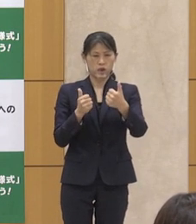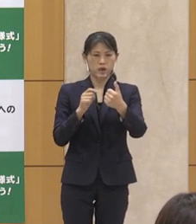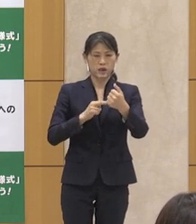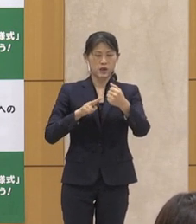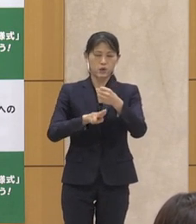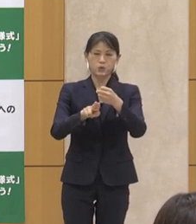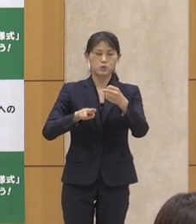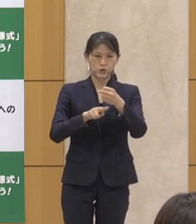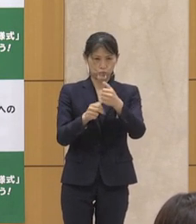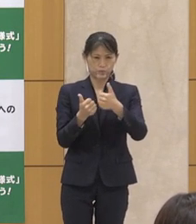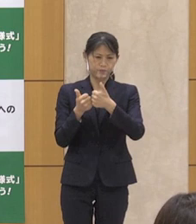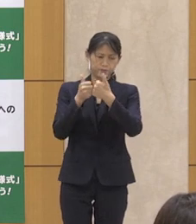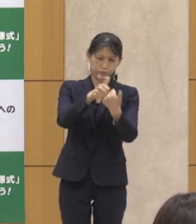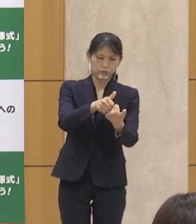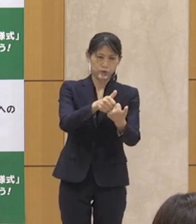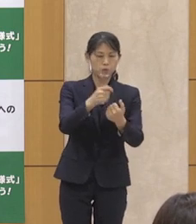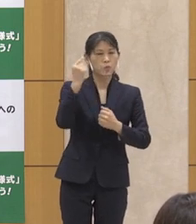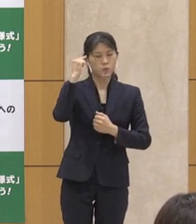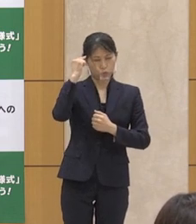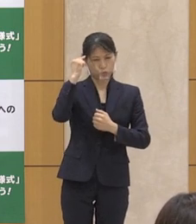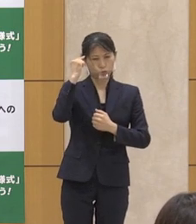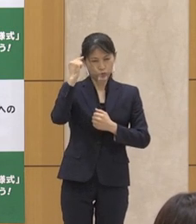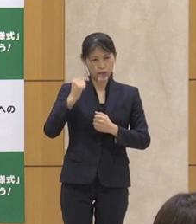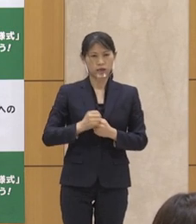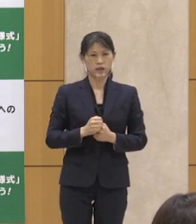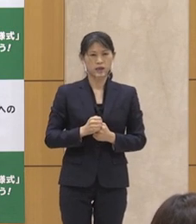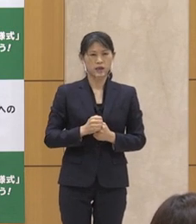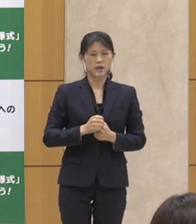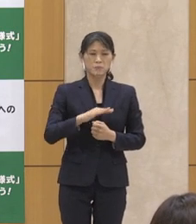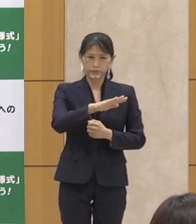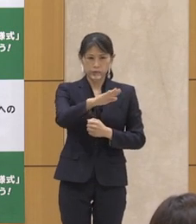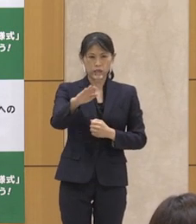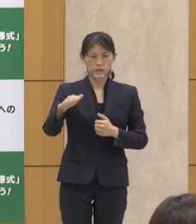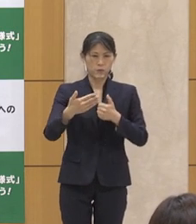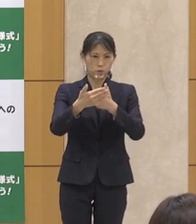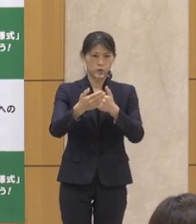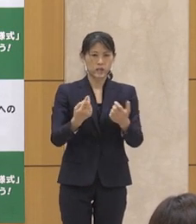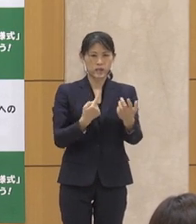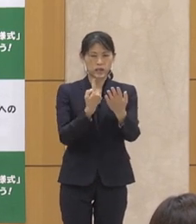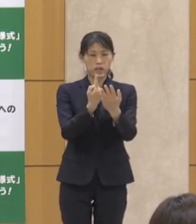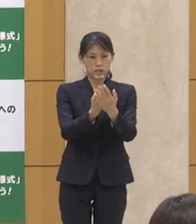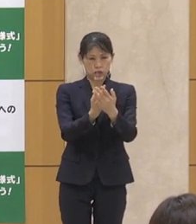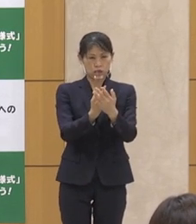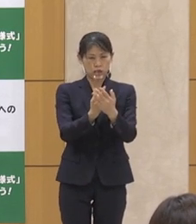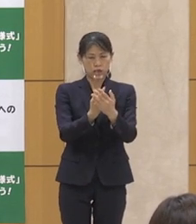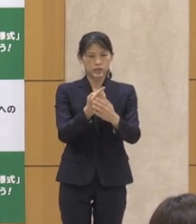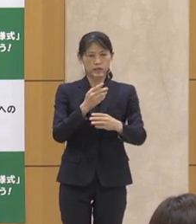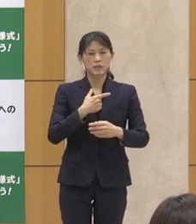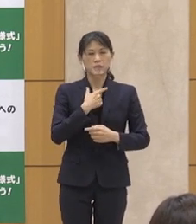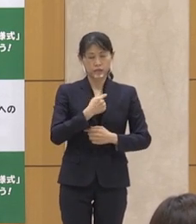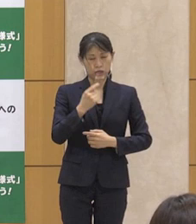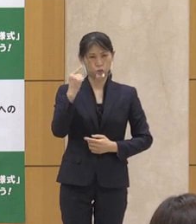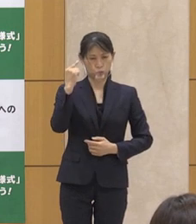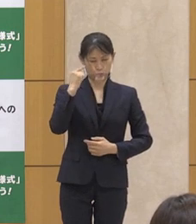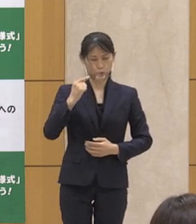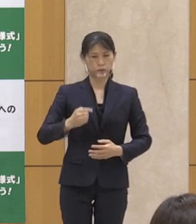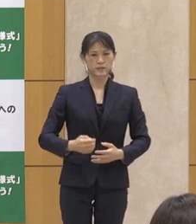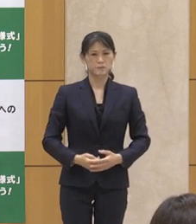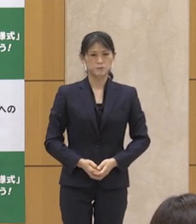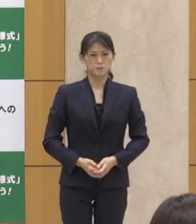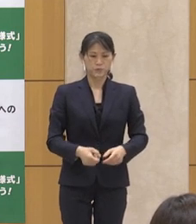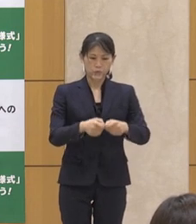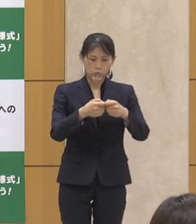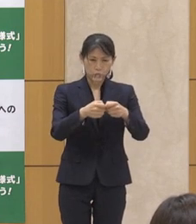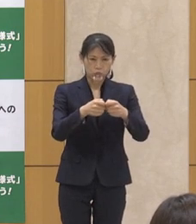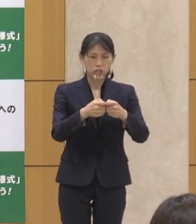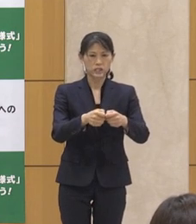ただき、啓発キャンペーンにもさまざまな形態でご参加いただけるよう願っております。詳細につき